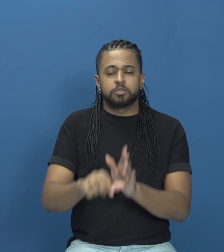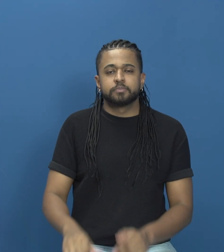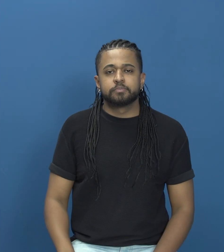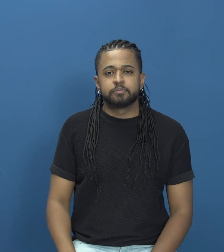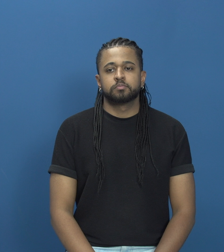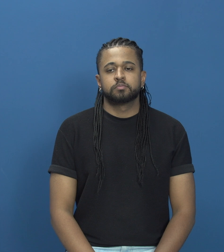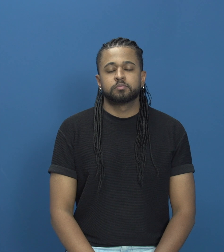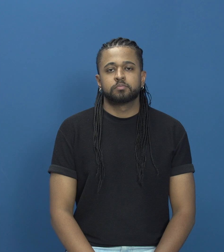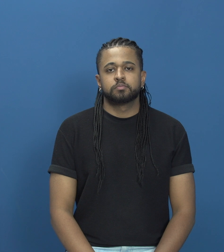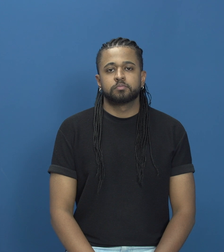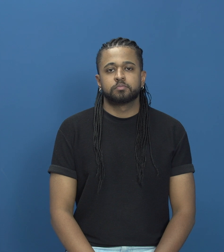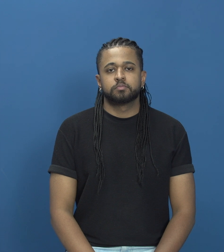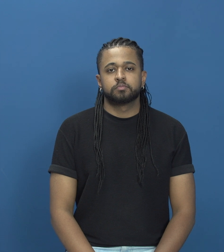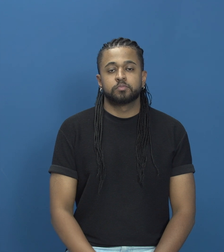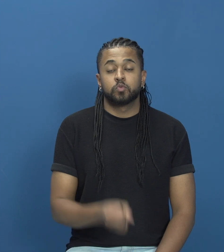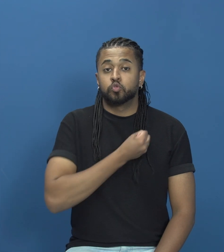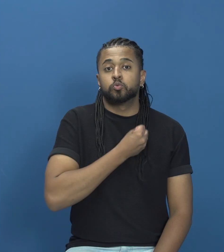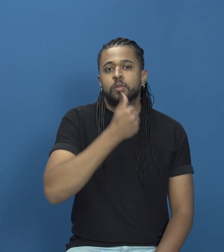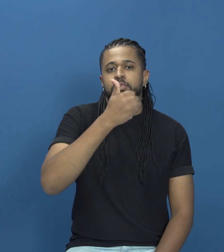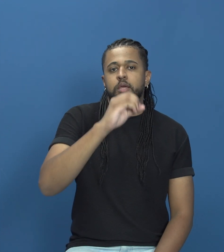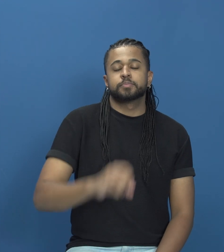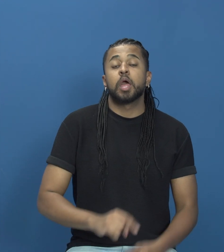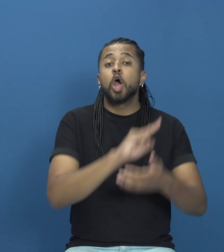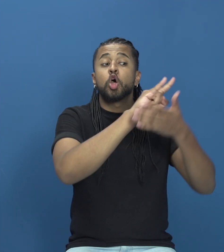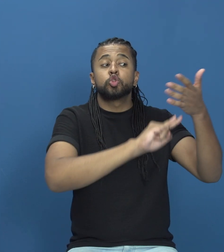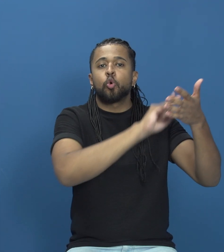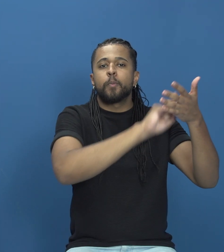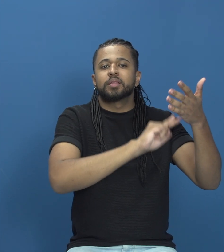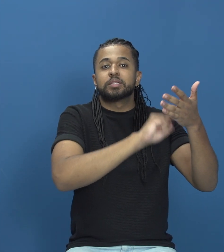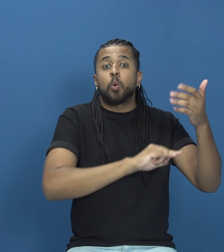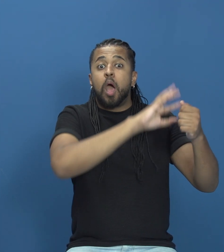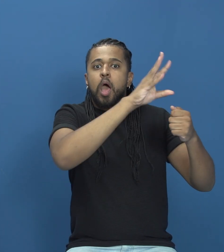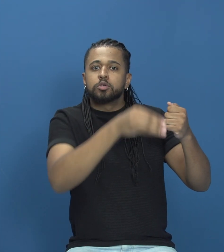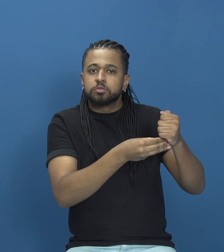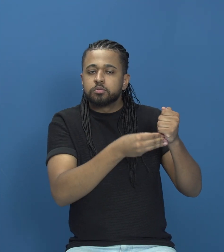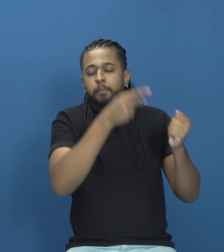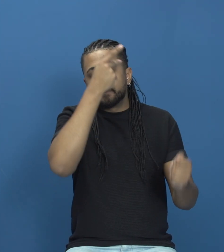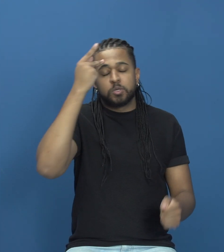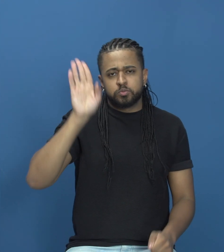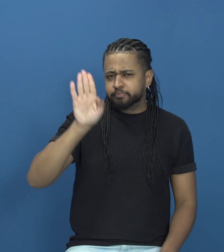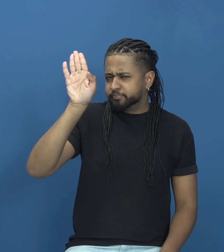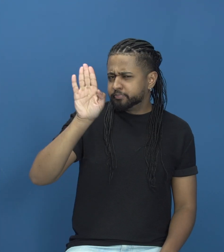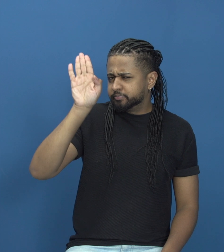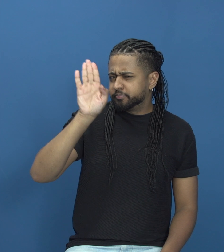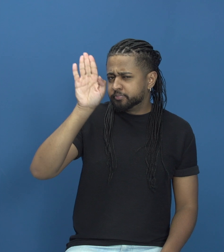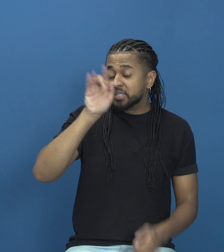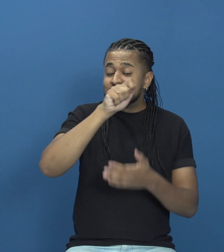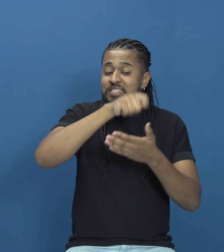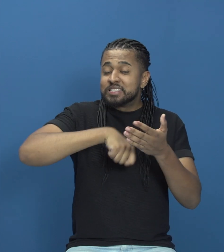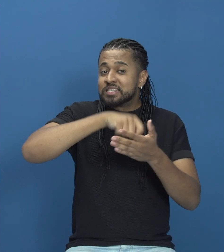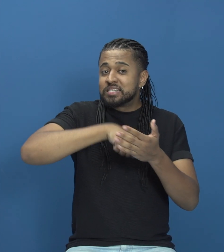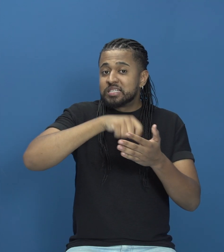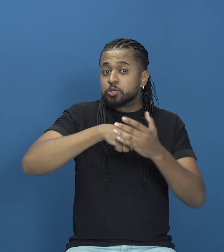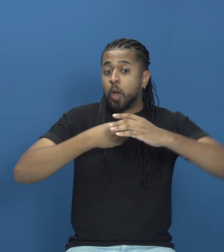vigentes. Item 10. Da documentação adicional para os candidatos e as candidatas inscritos